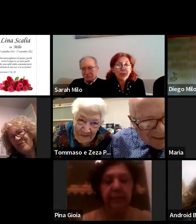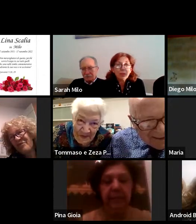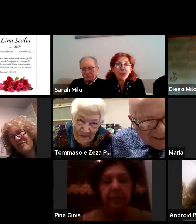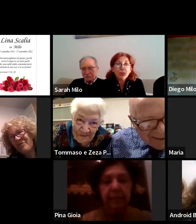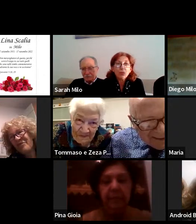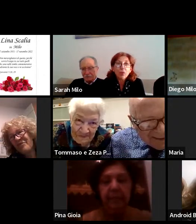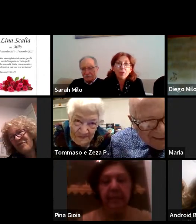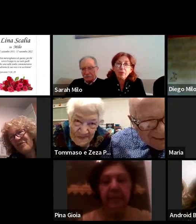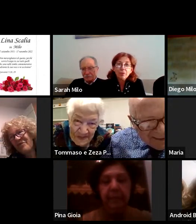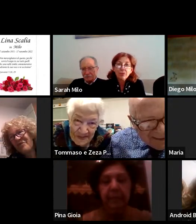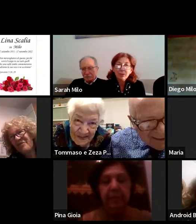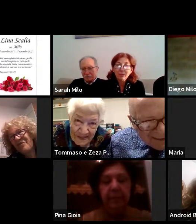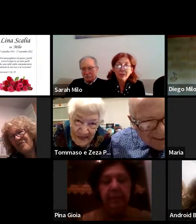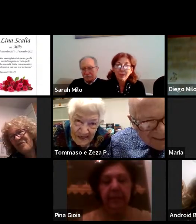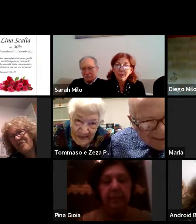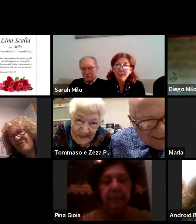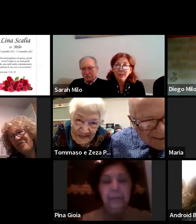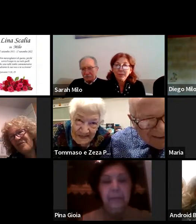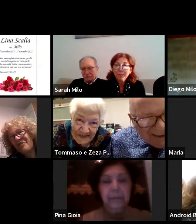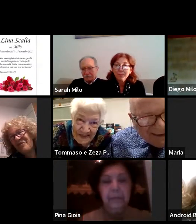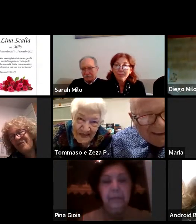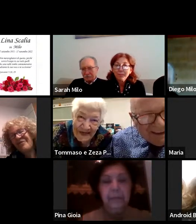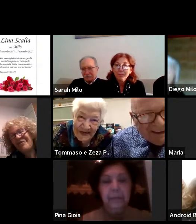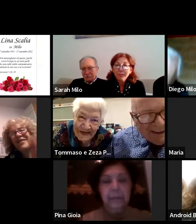vi riconosciamo solo